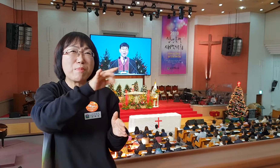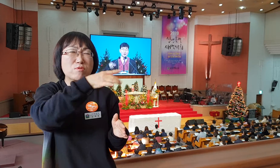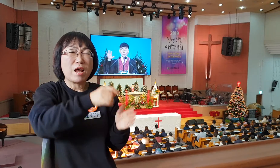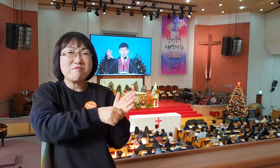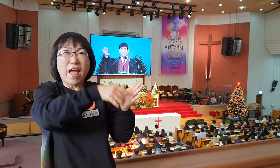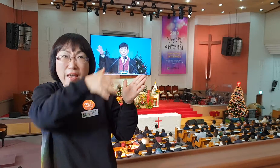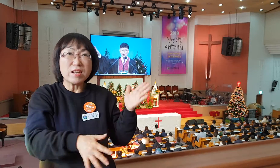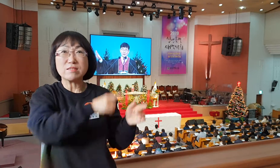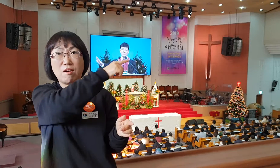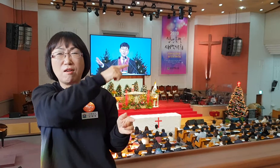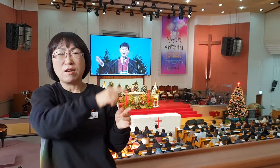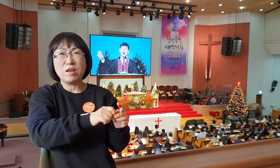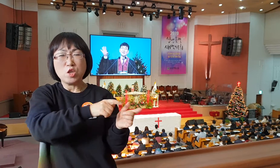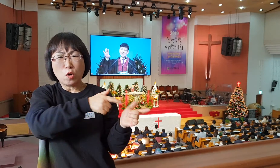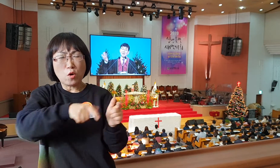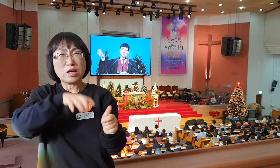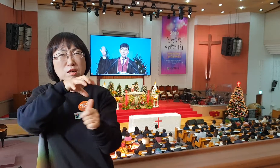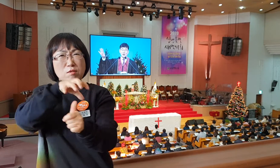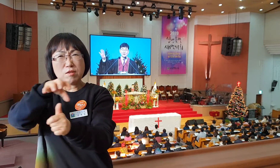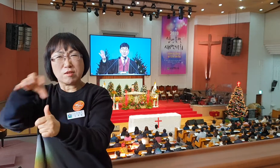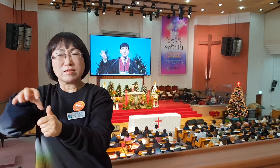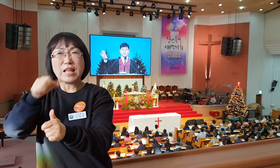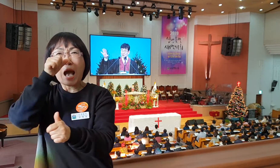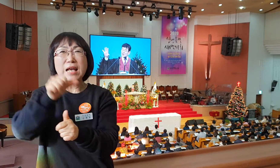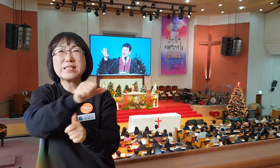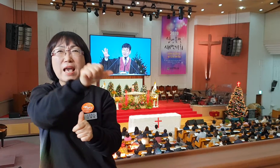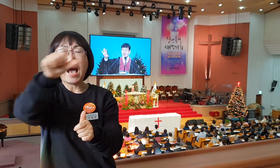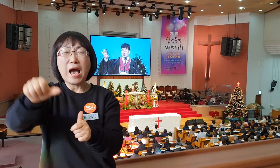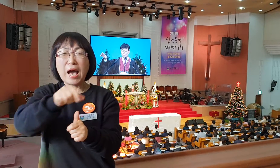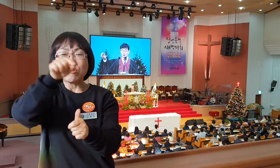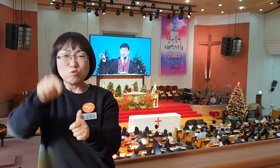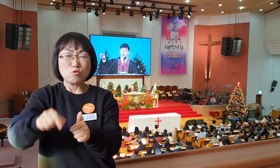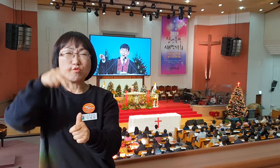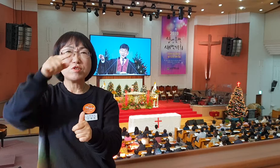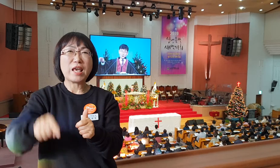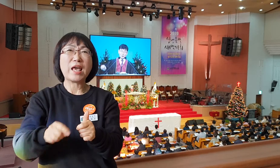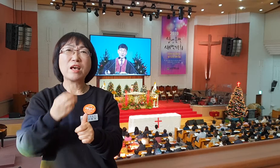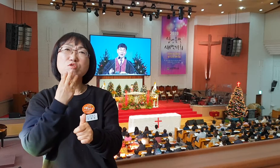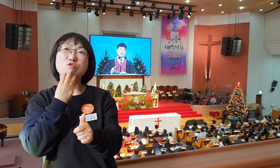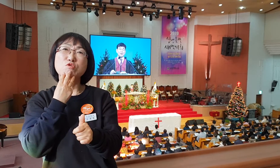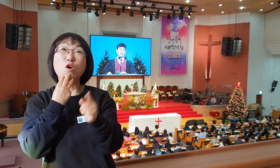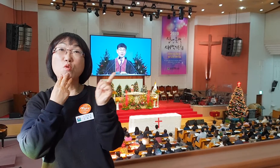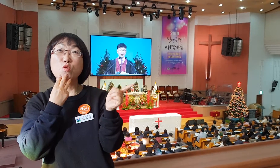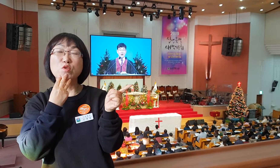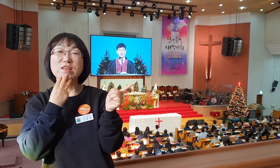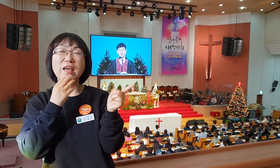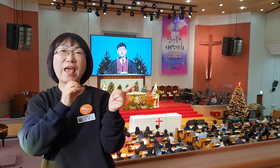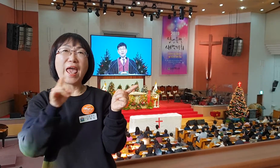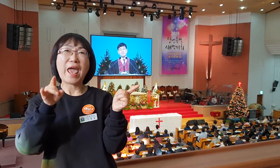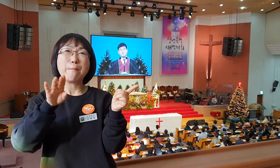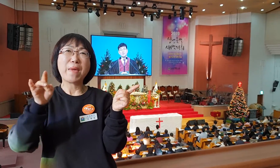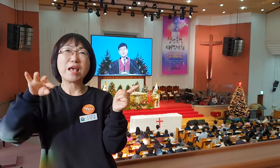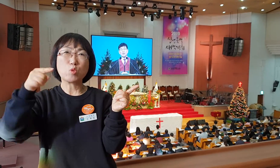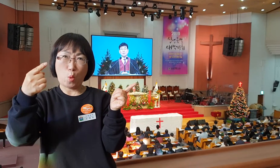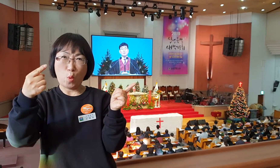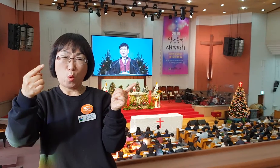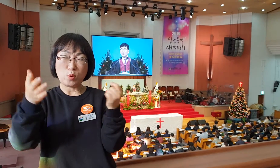로마가 여러 숙주가 있었는데 아시아라는 주가 있어요. 그 아시아주의 수도가 바로 여기 에베소입니다.